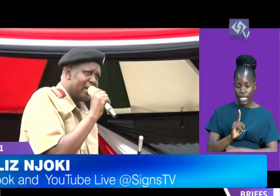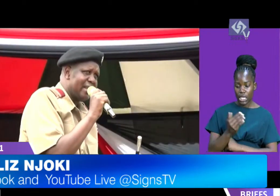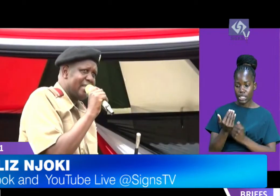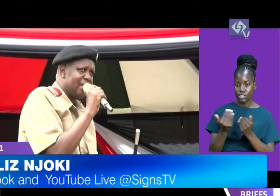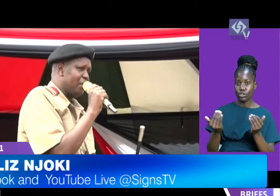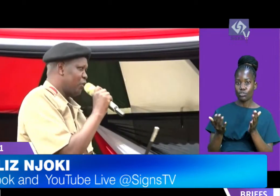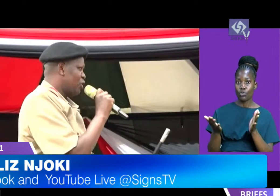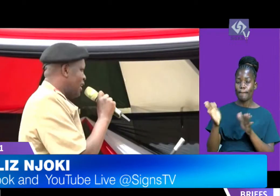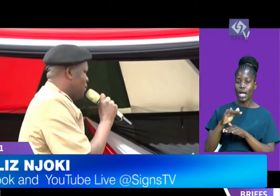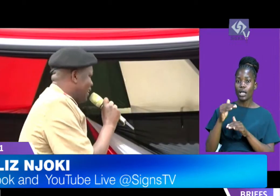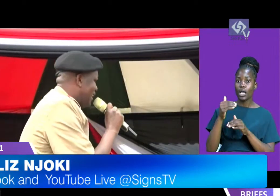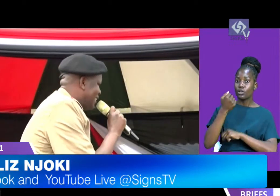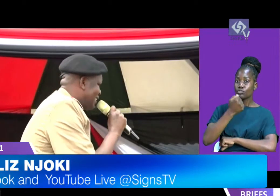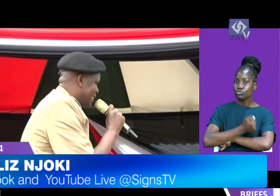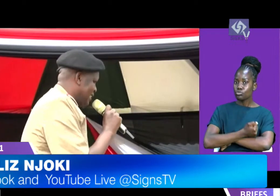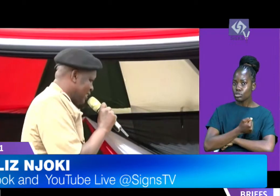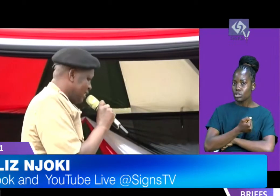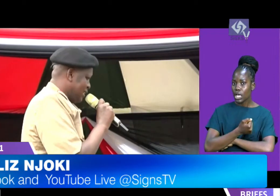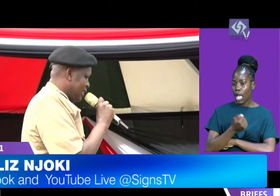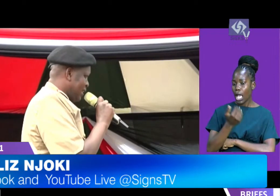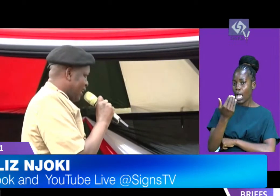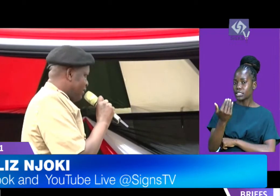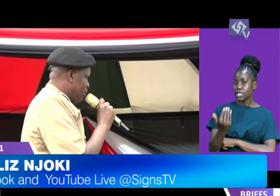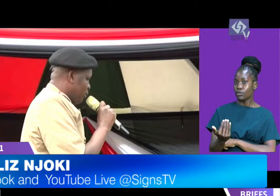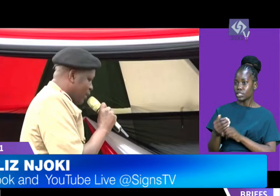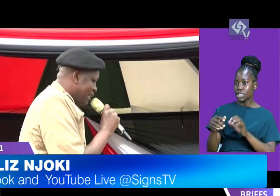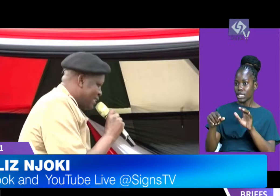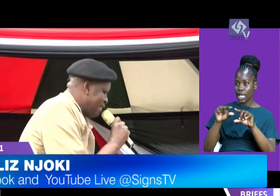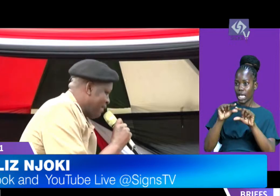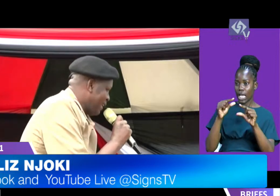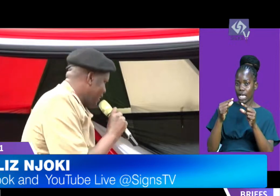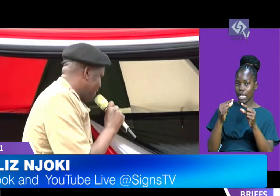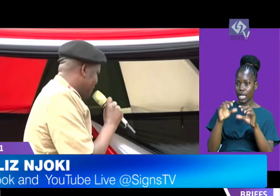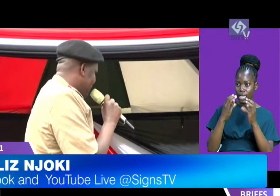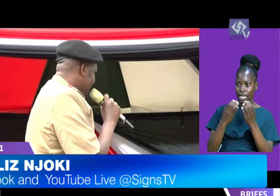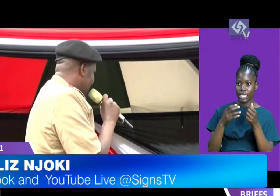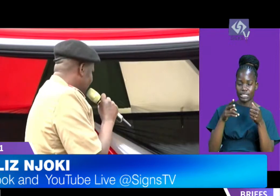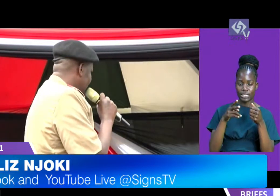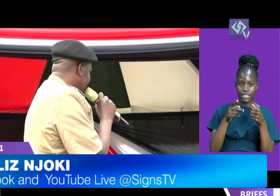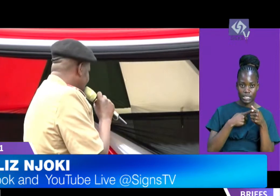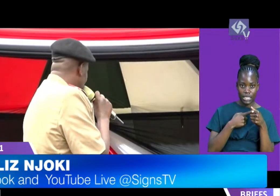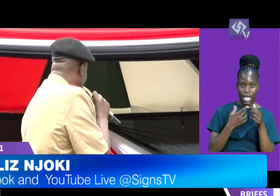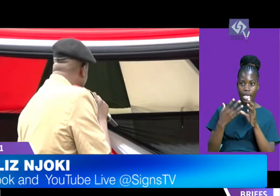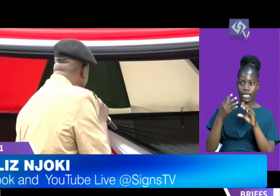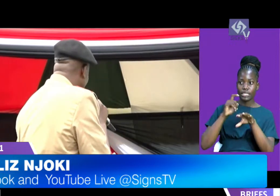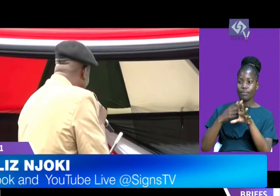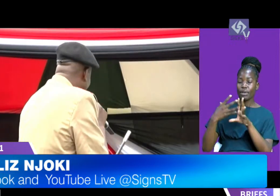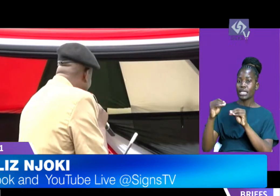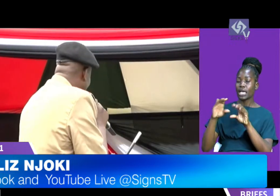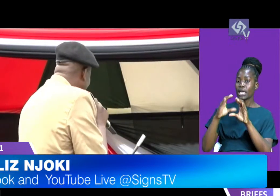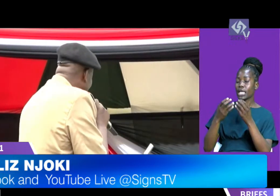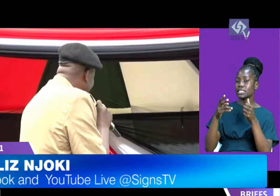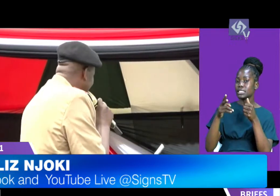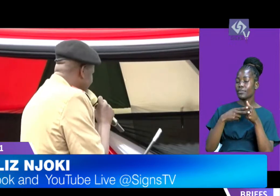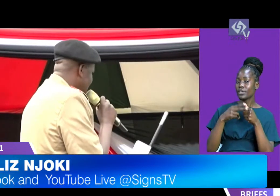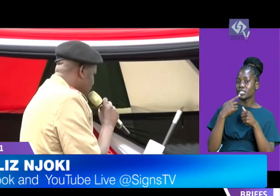Grade 7. Mtoto alikuwa class 6 alafu kwenda 7 ati unasema alete nini na nini,